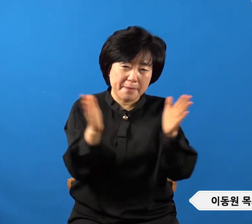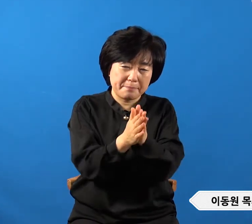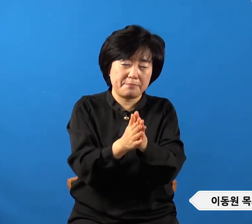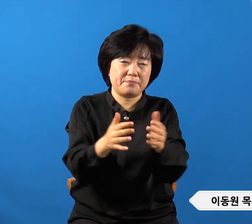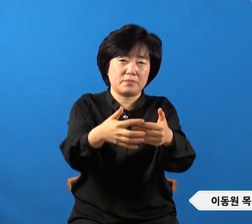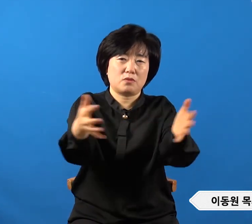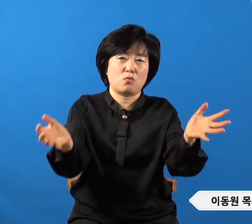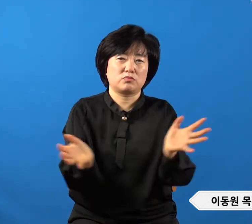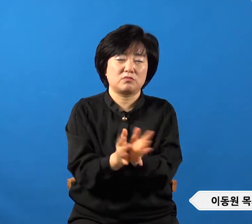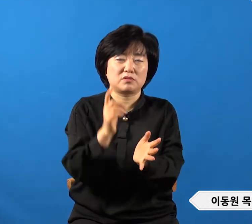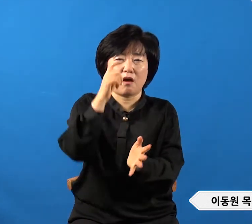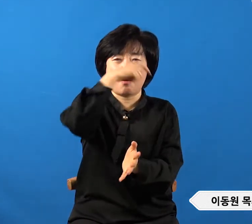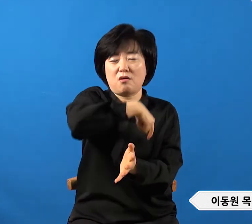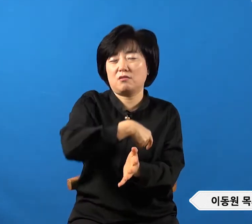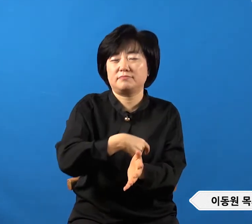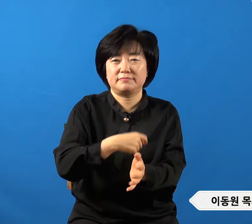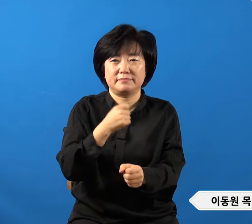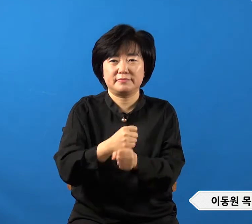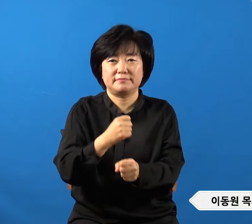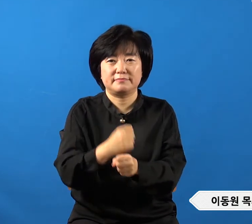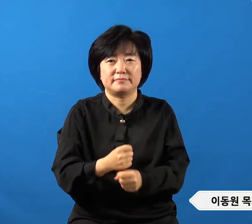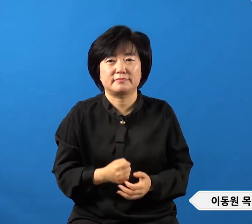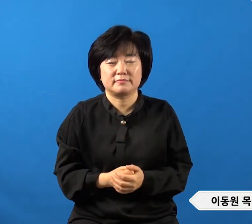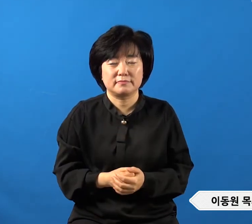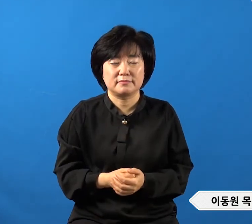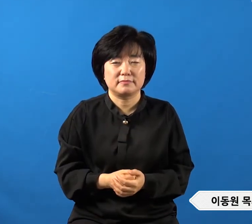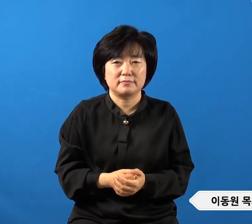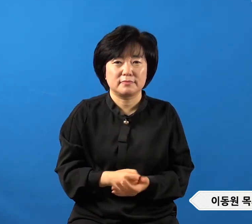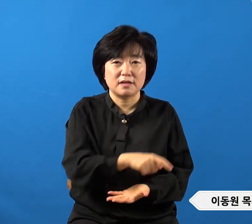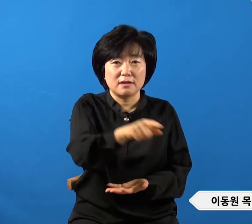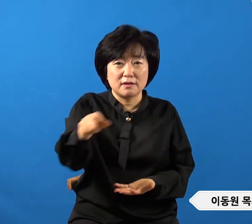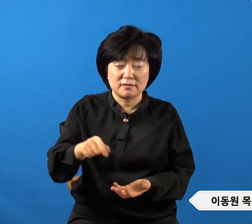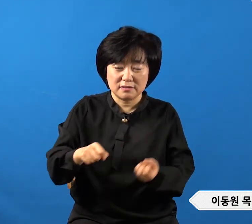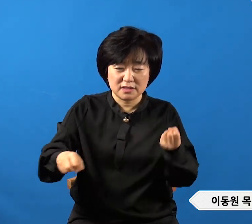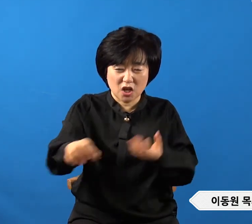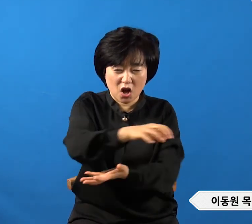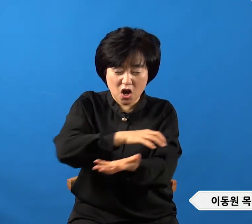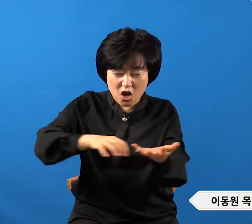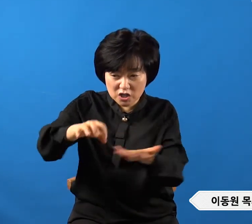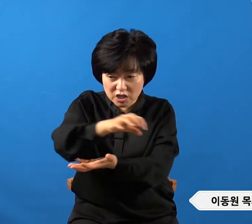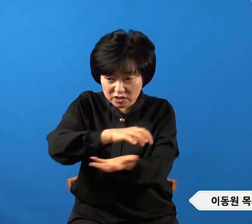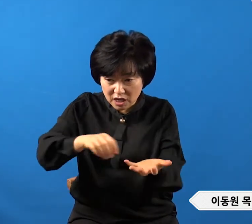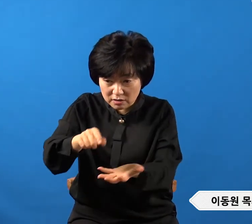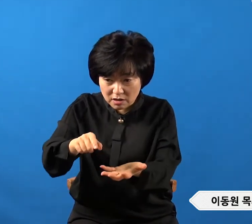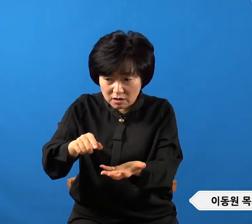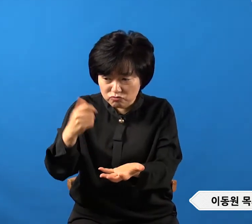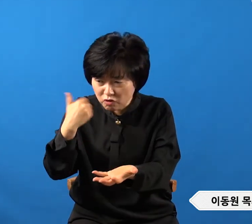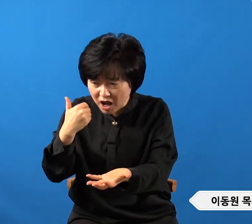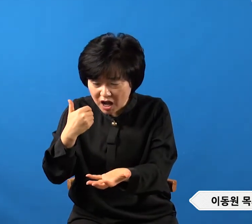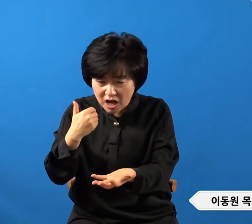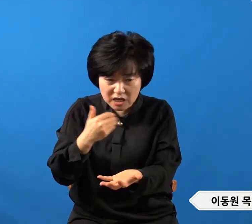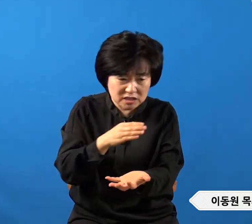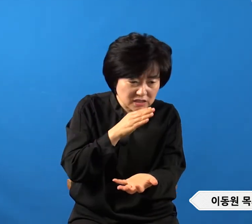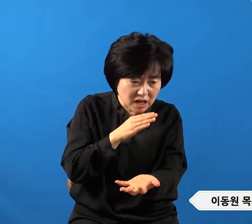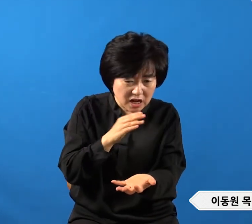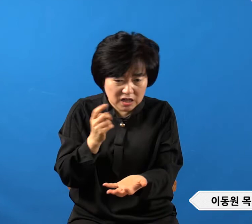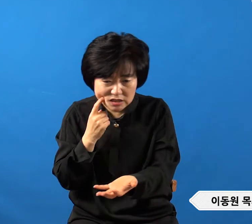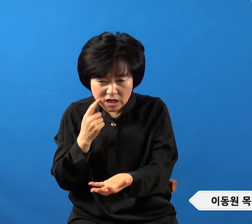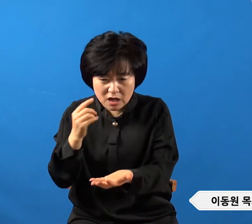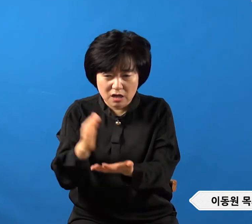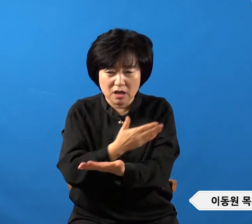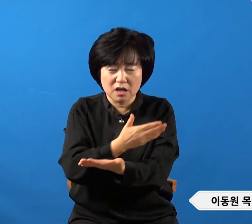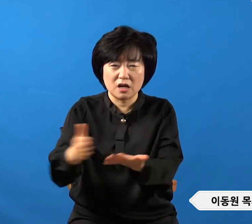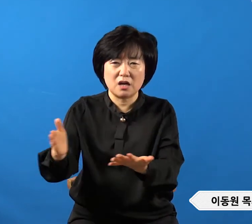있었던 것입니다. 그런데 문제는 뭐냐면 이 섞여 사는 가짜들을 분별하기가 쉽지가